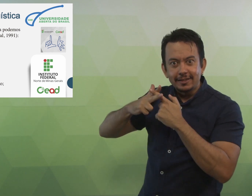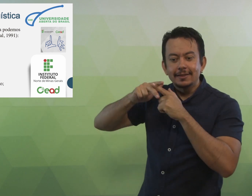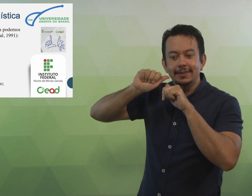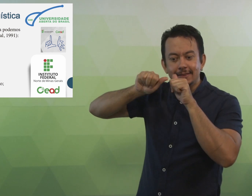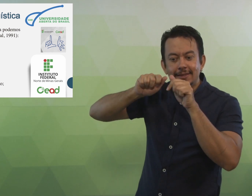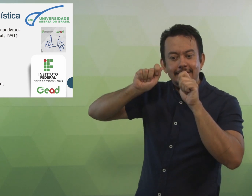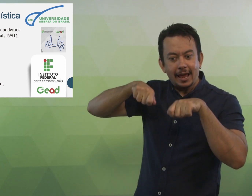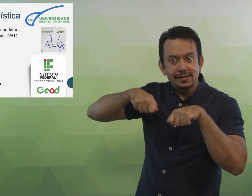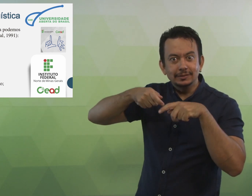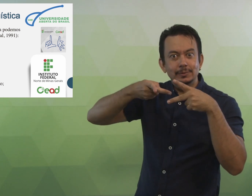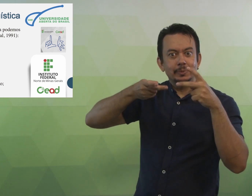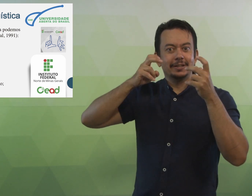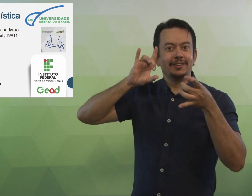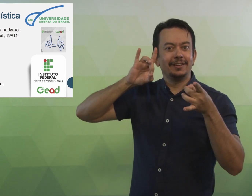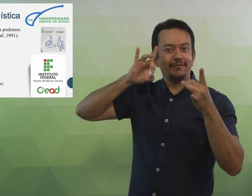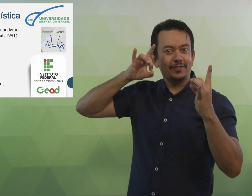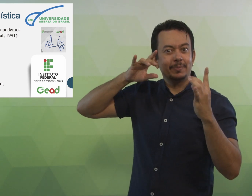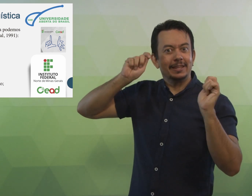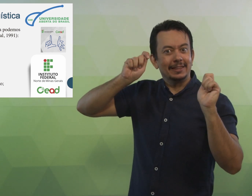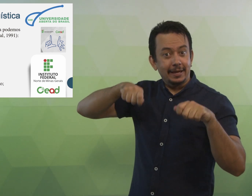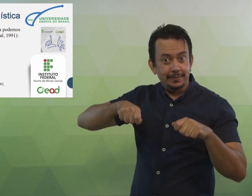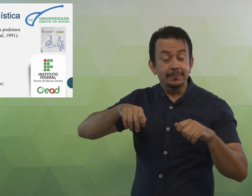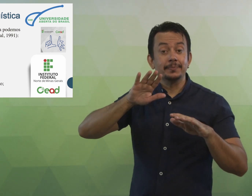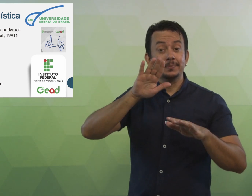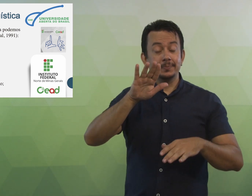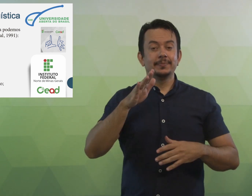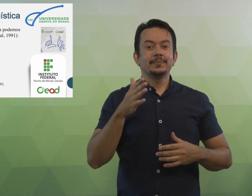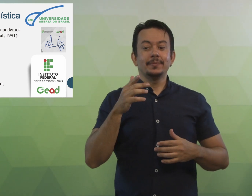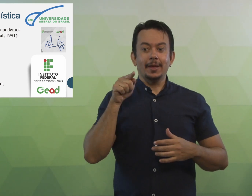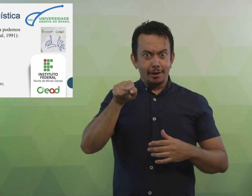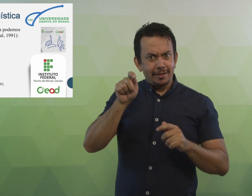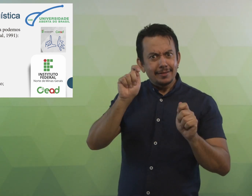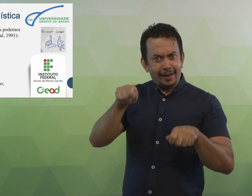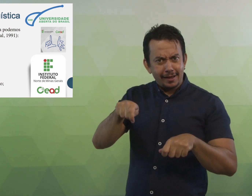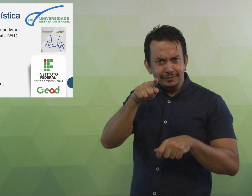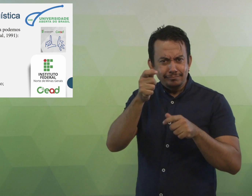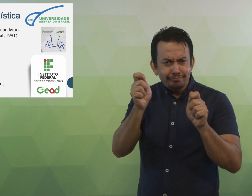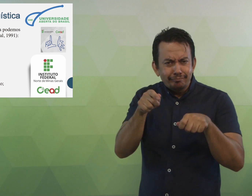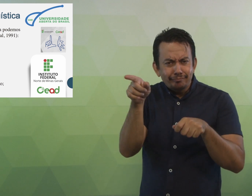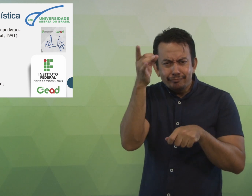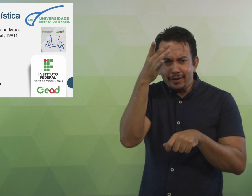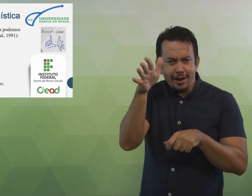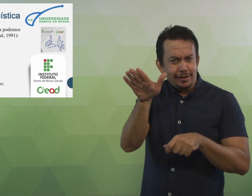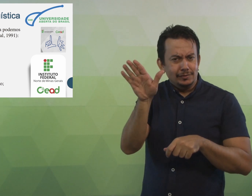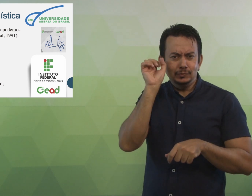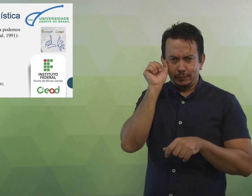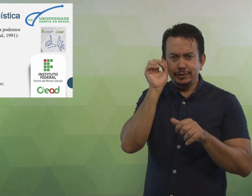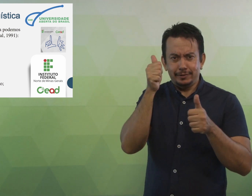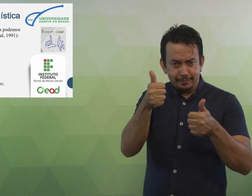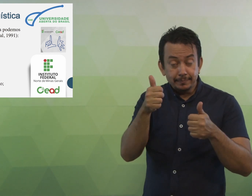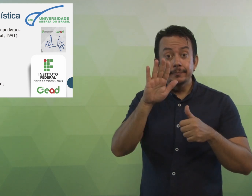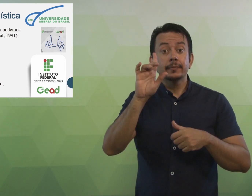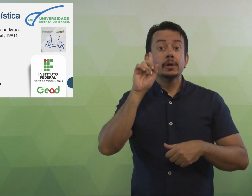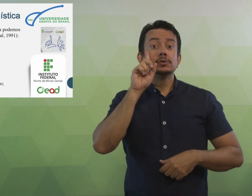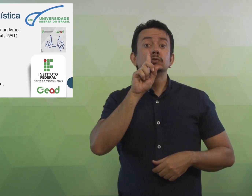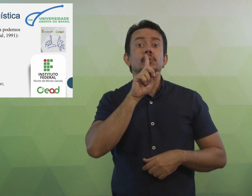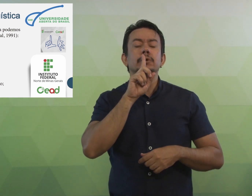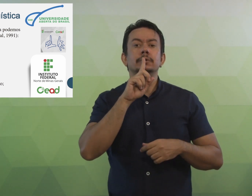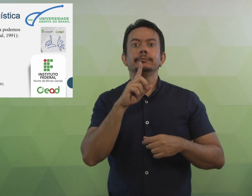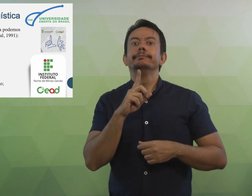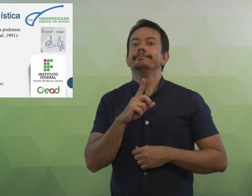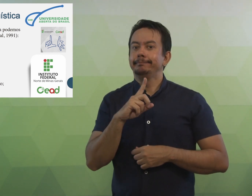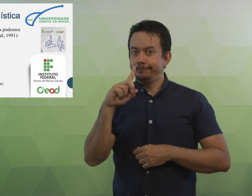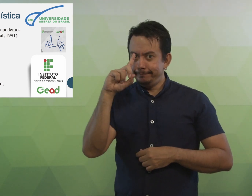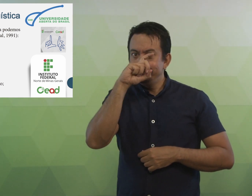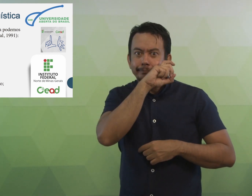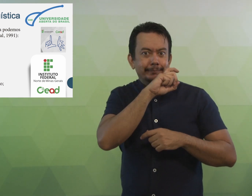falou algo de errado e aí a sua própria mente já acusa que aquela palavra está errada. Para o ouvinte é